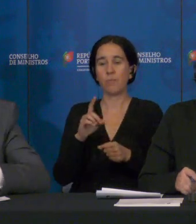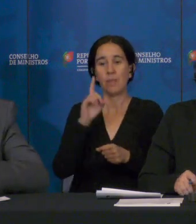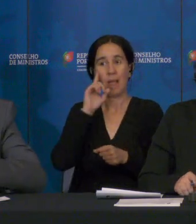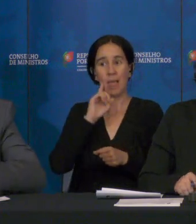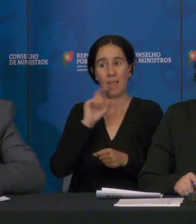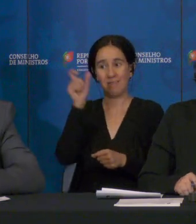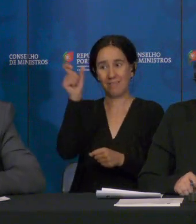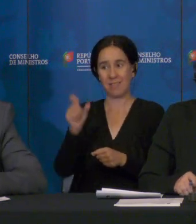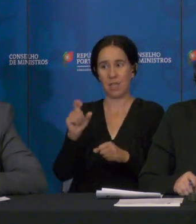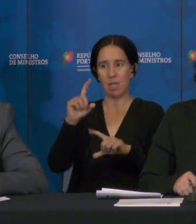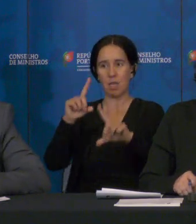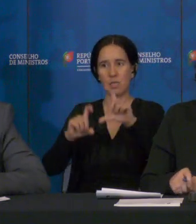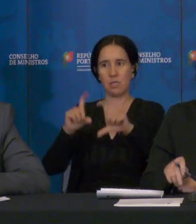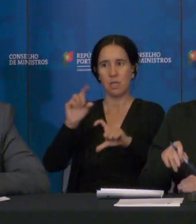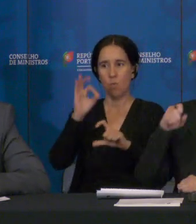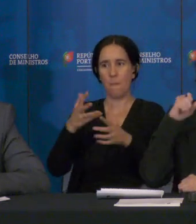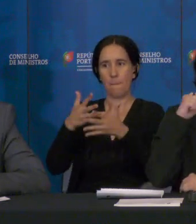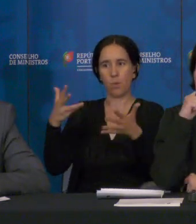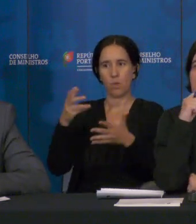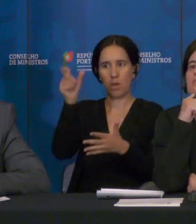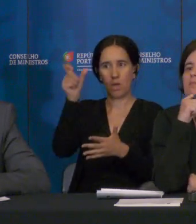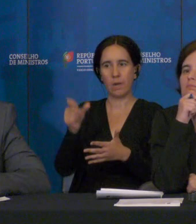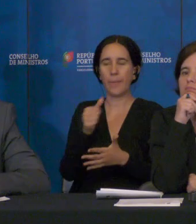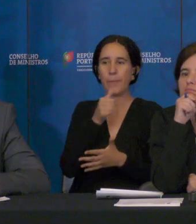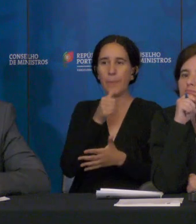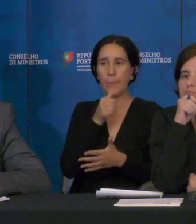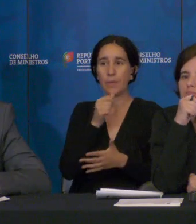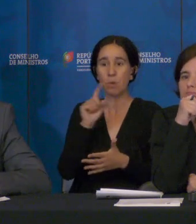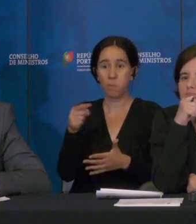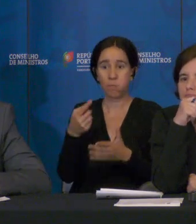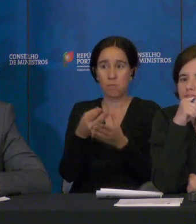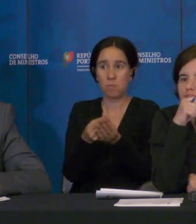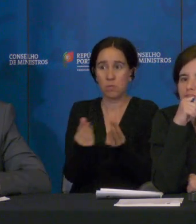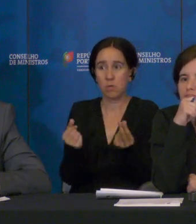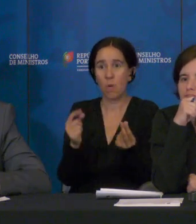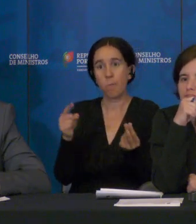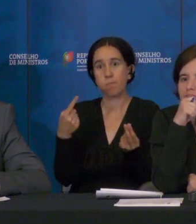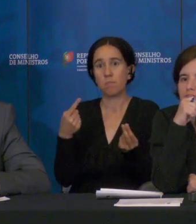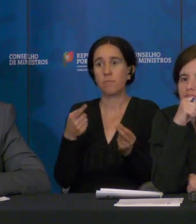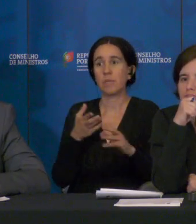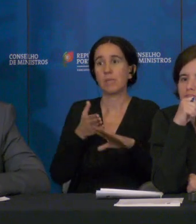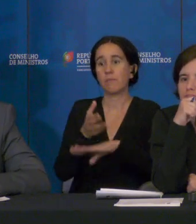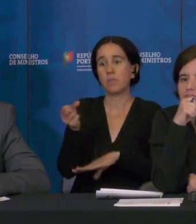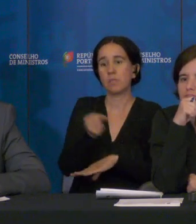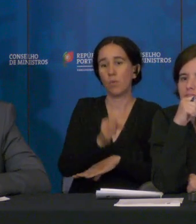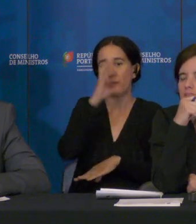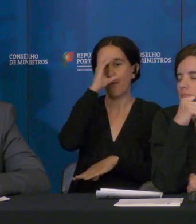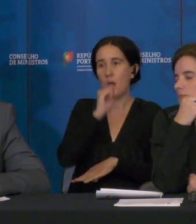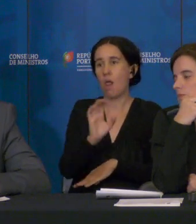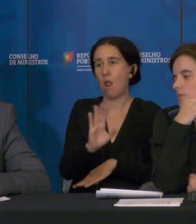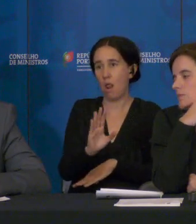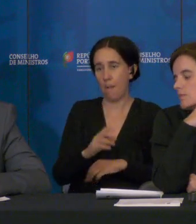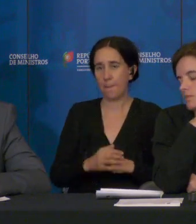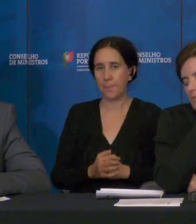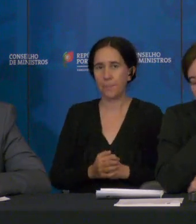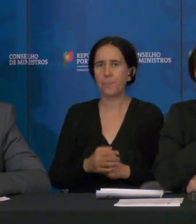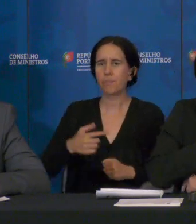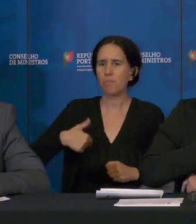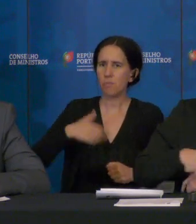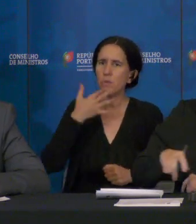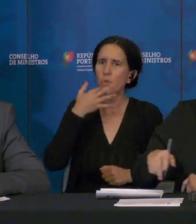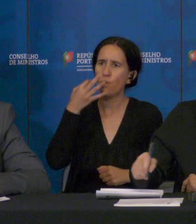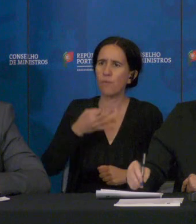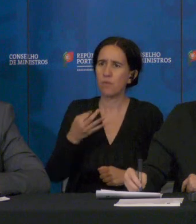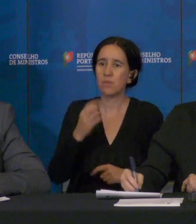maioritária neste contexto, não teria sido necessária a intervenção do Governo. Estamos convencidos que, com